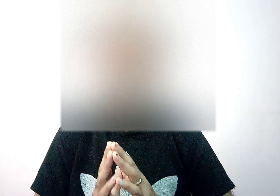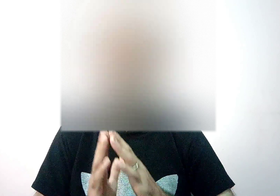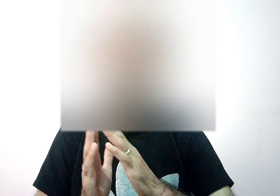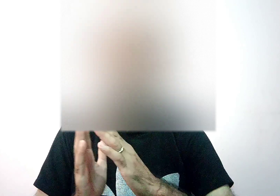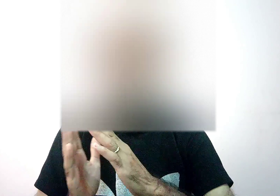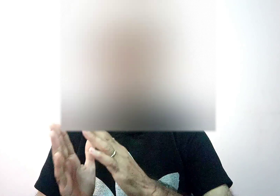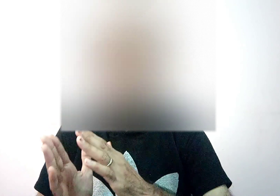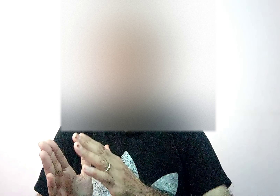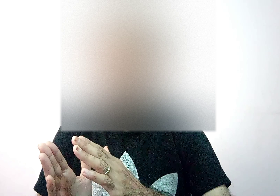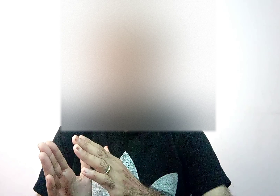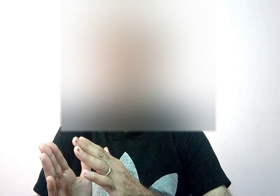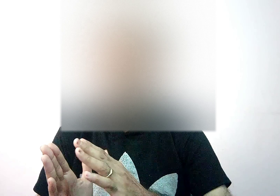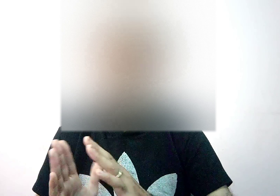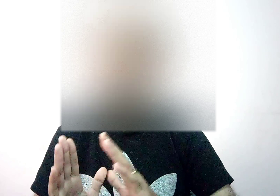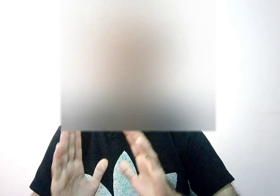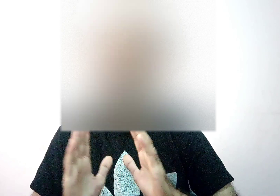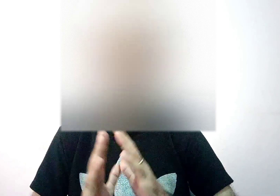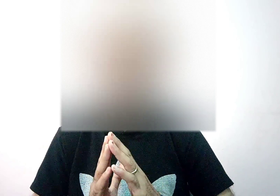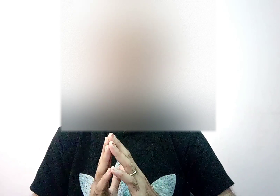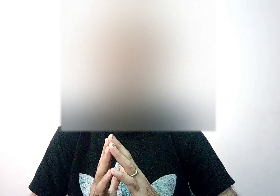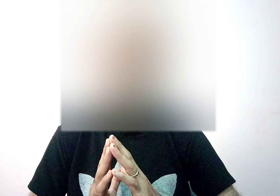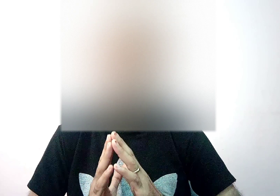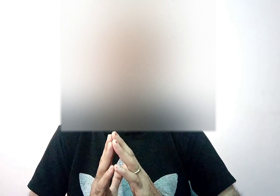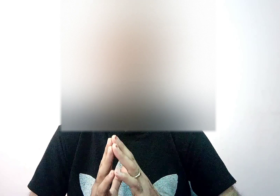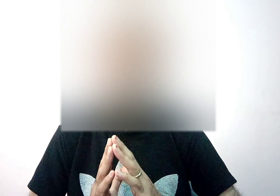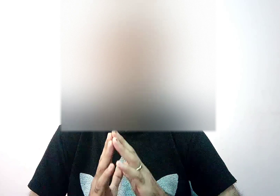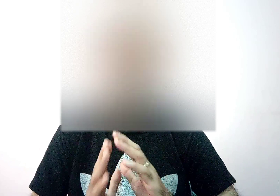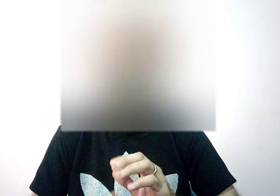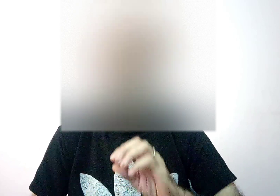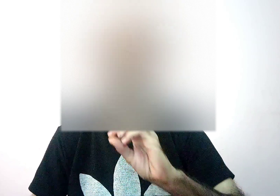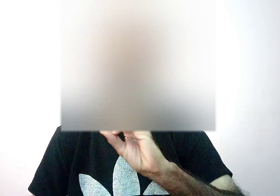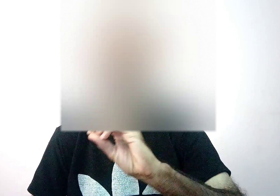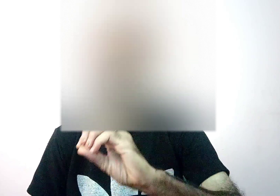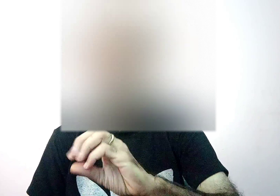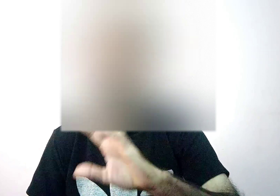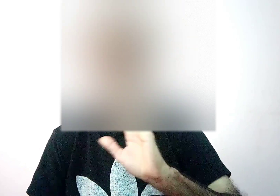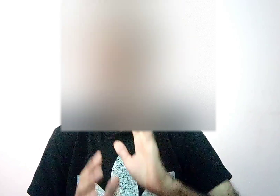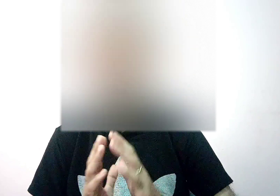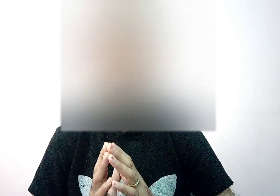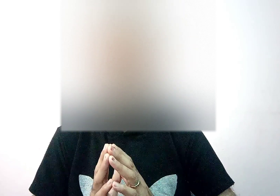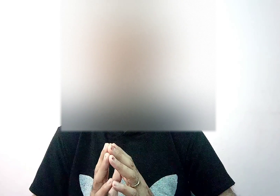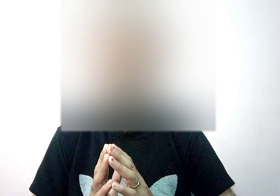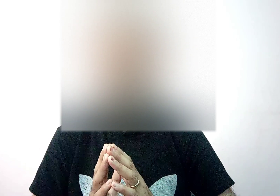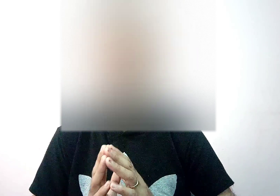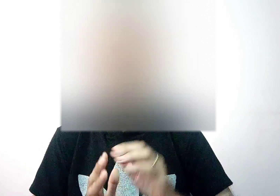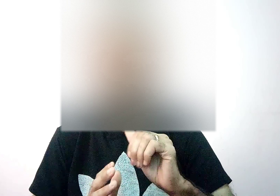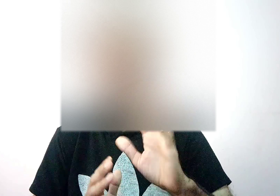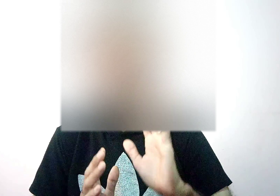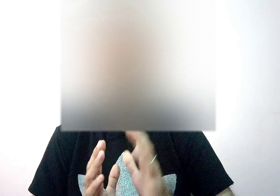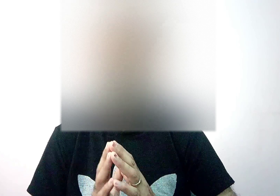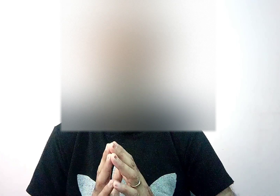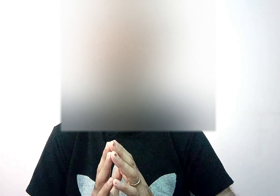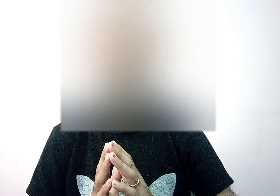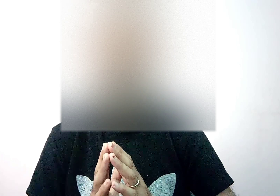طيب موجود دلوقتي ليه؟ والله بيقول لك احنا منتظرين ان احنا نعمل انتخابات، يبقى حلينا على الانتخابات اللي